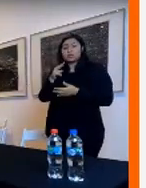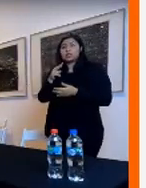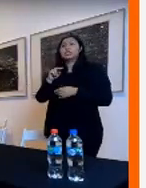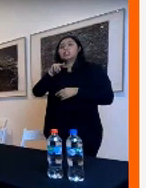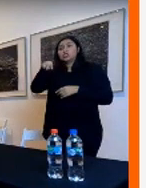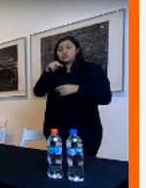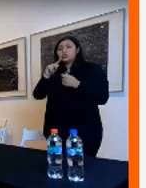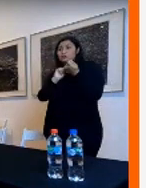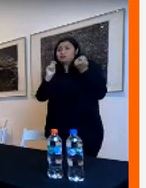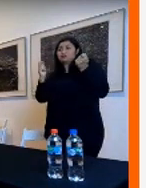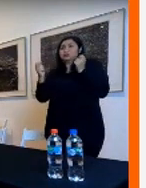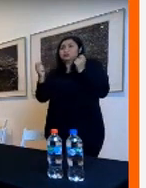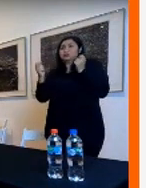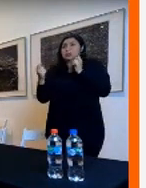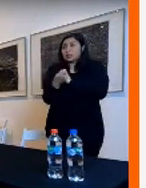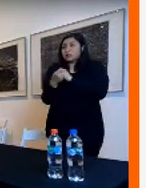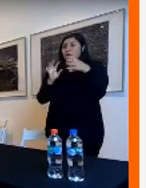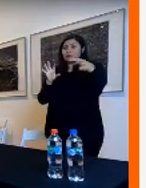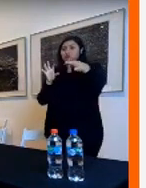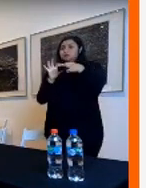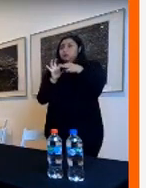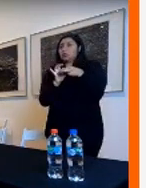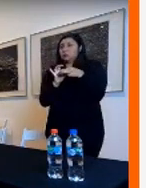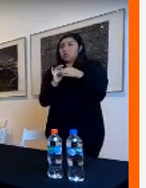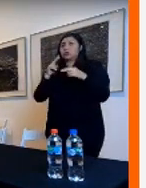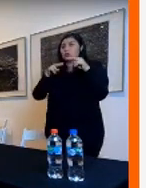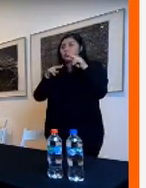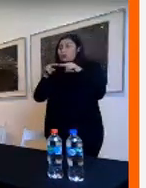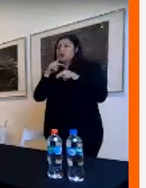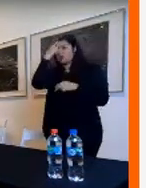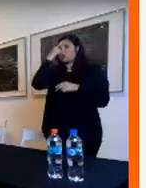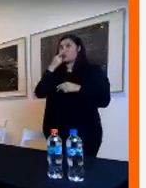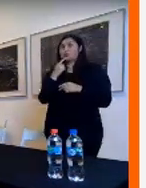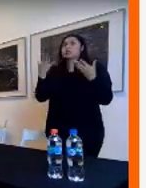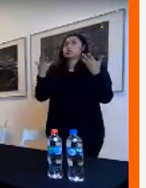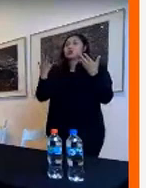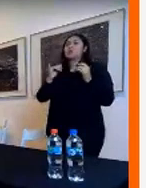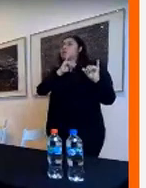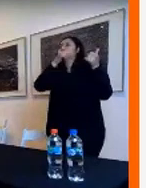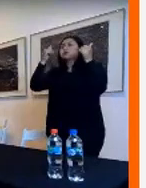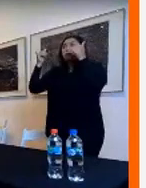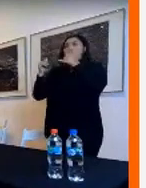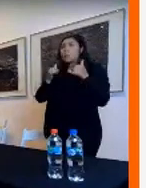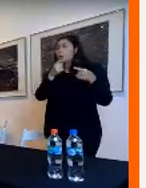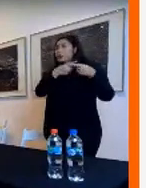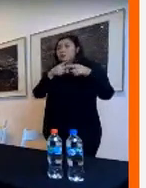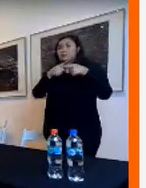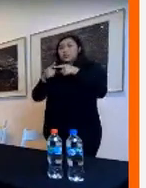clave lúdica, vinculando las obras del museo con sopa de letras, diferencias,